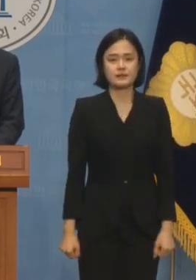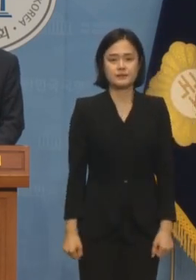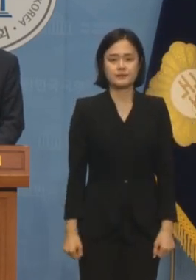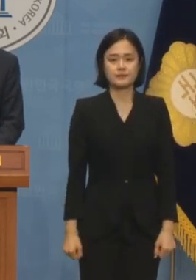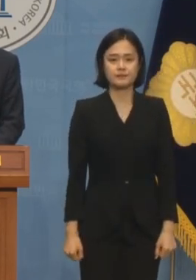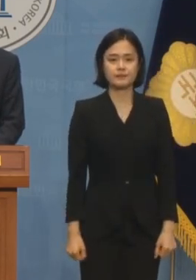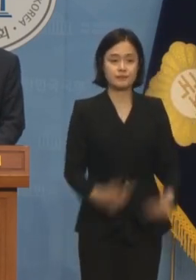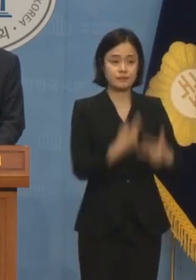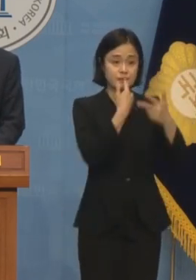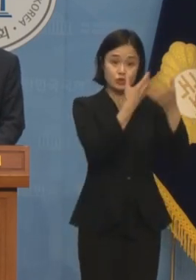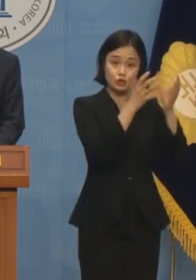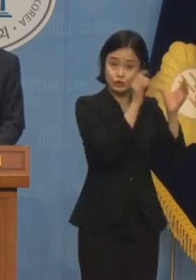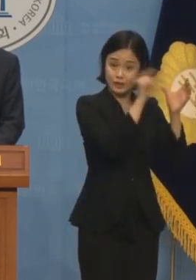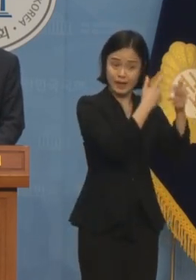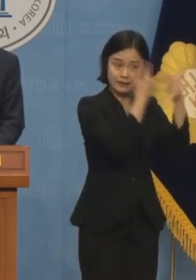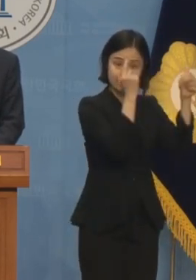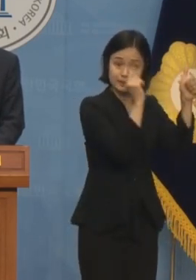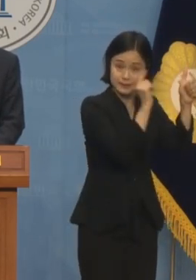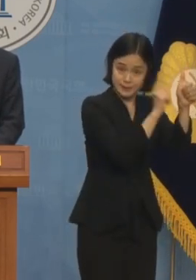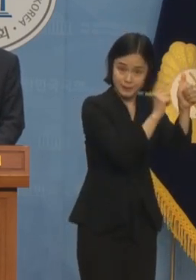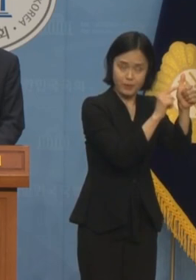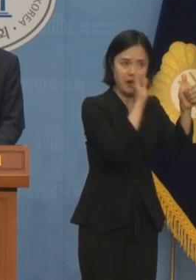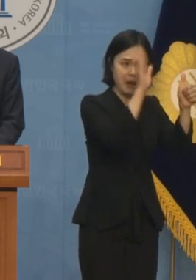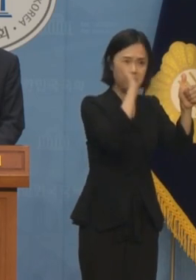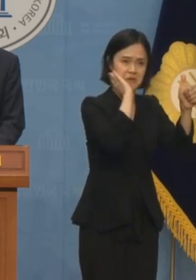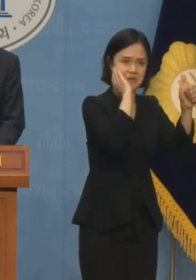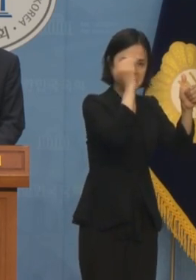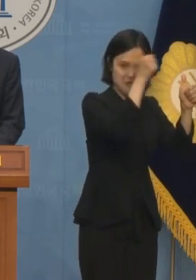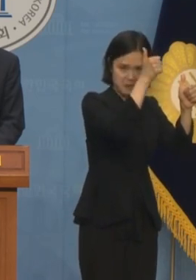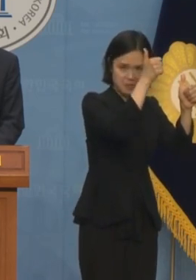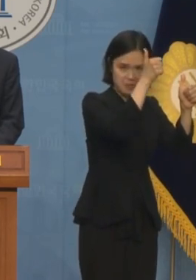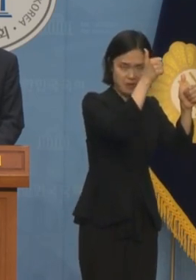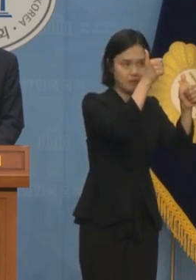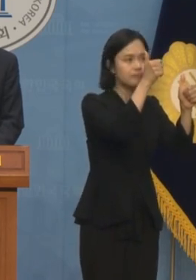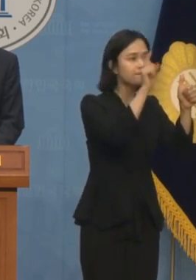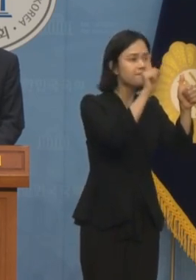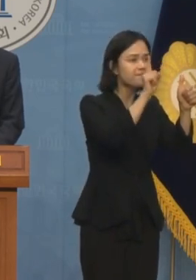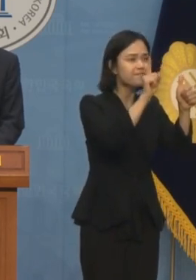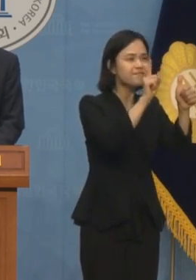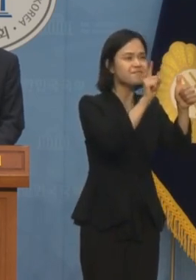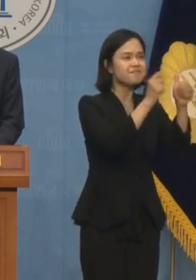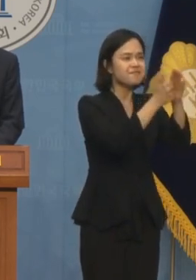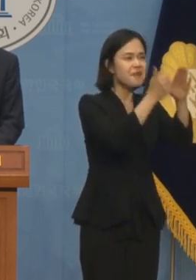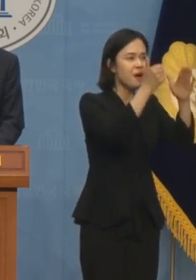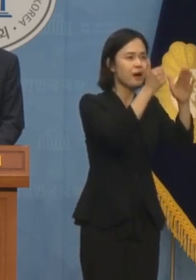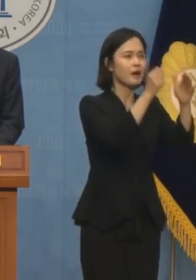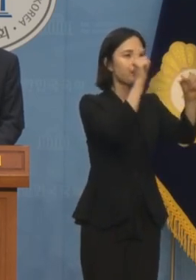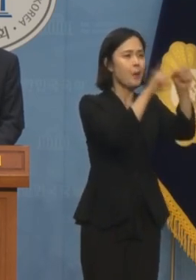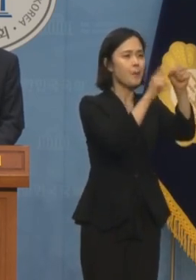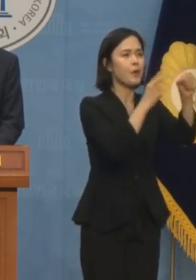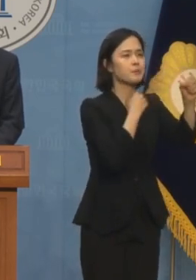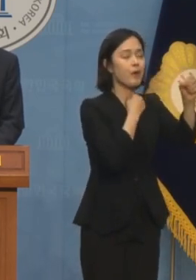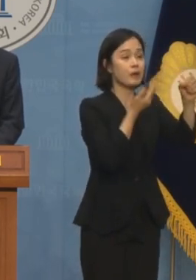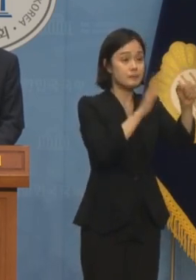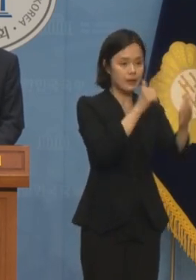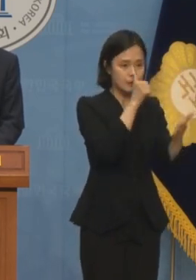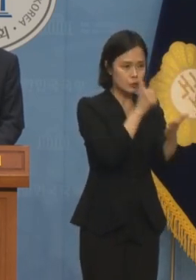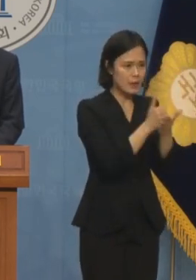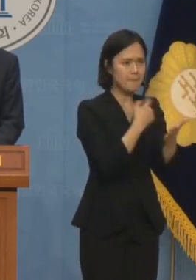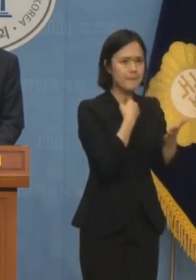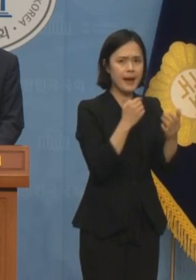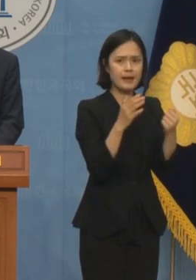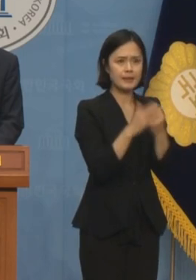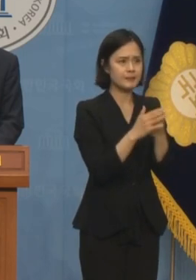민주당은 이재명 대표의 대권 가도에 사법 리스크가 걸림돌이 되자 거대 야당의 입법 권력을 활용해 대한민국의